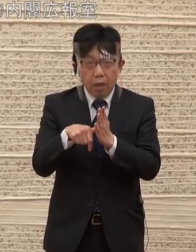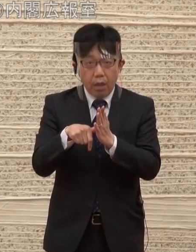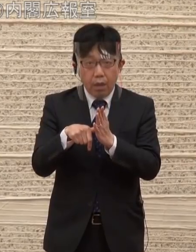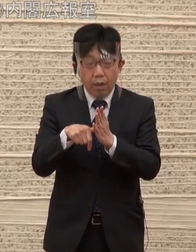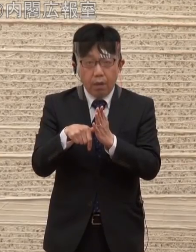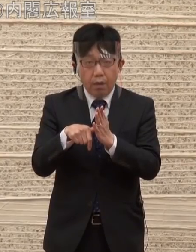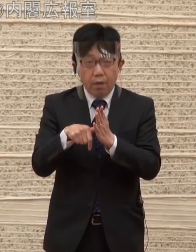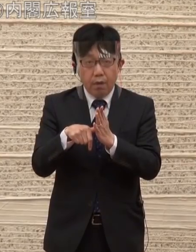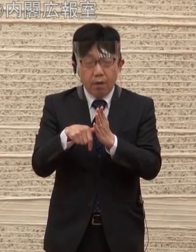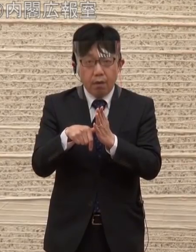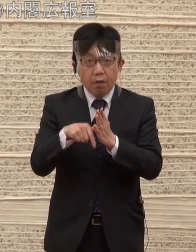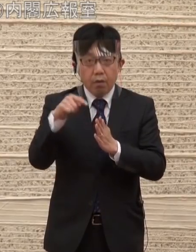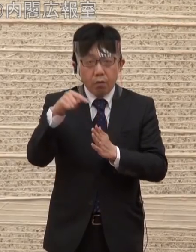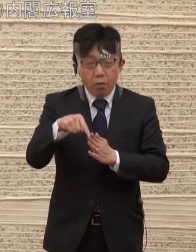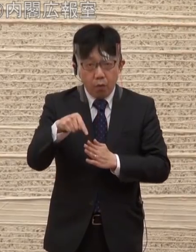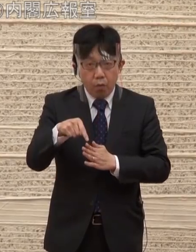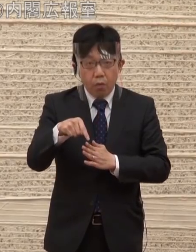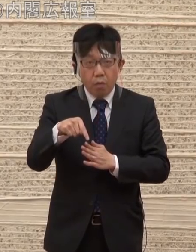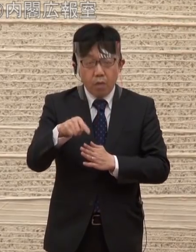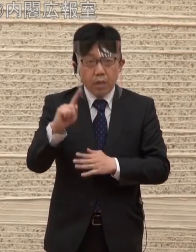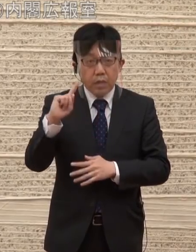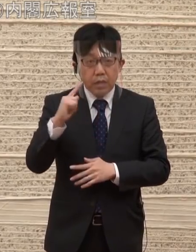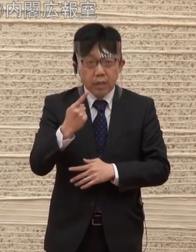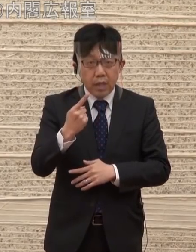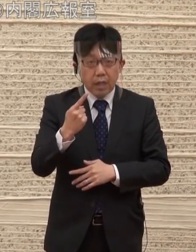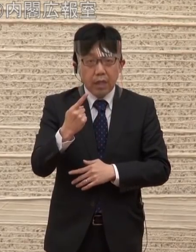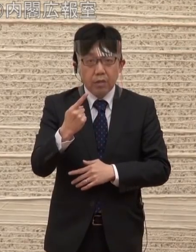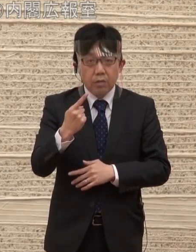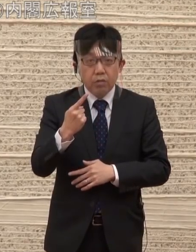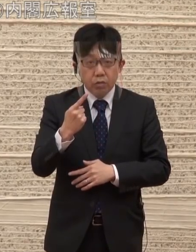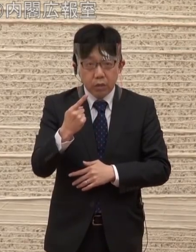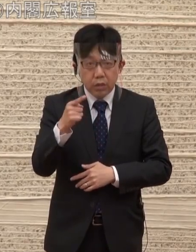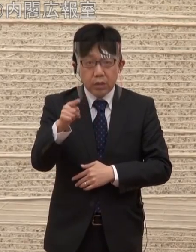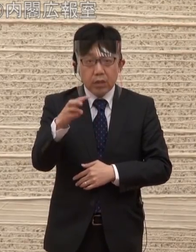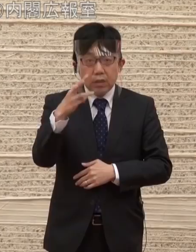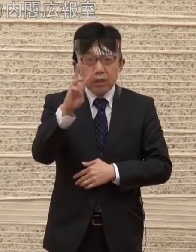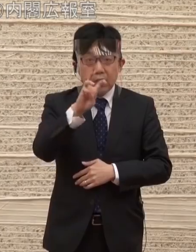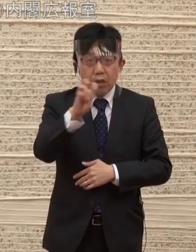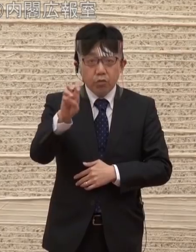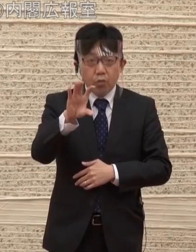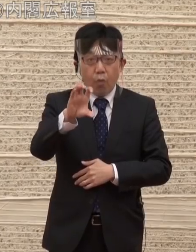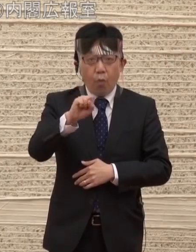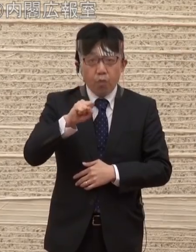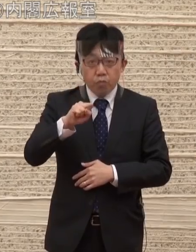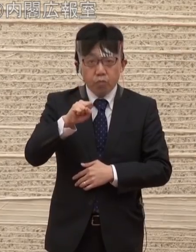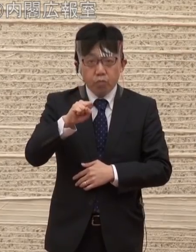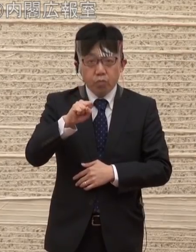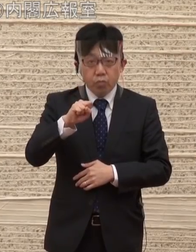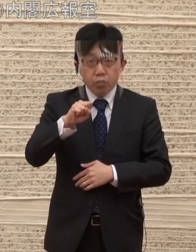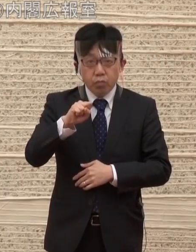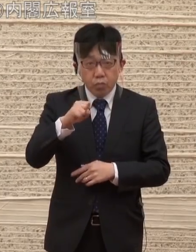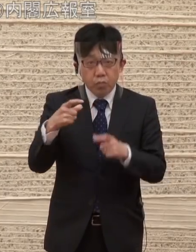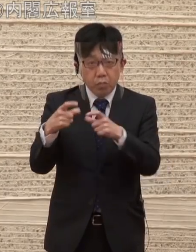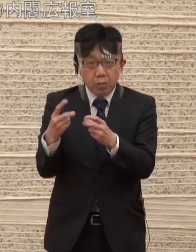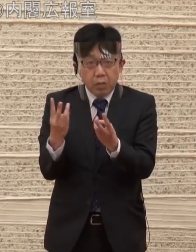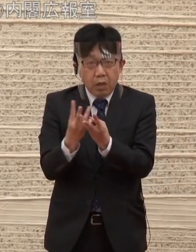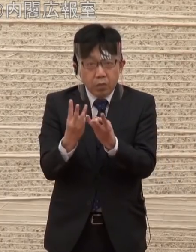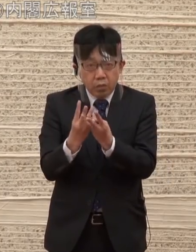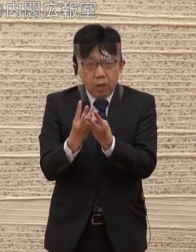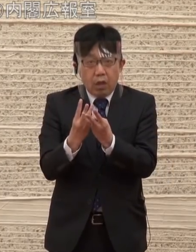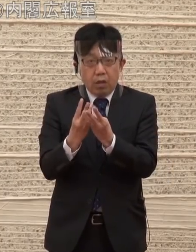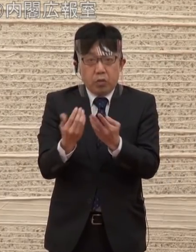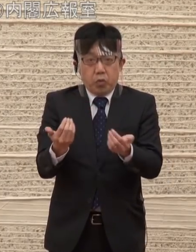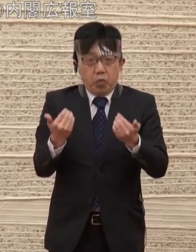ねその需要は月山中を9枚を超えてしまいますこれまでの国内